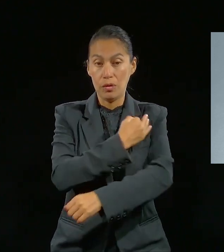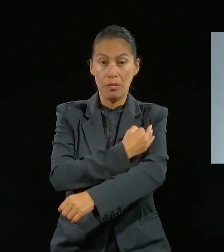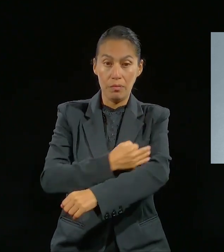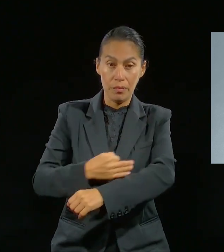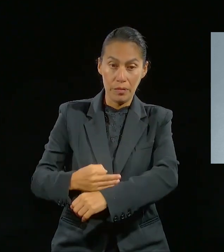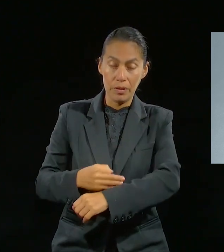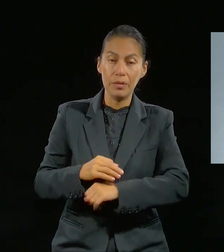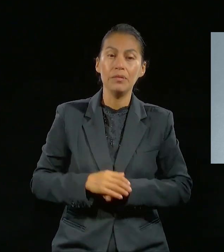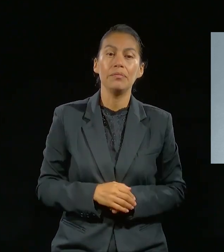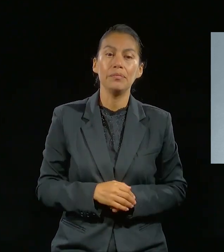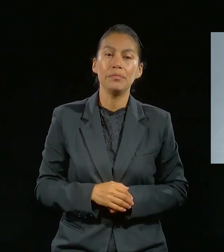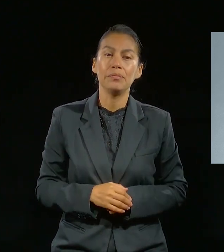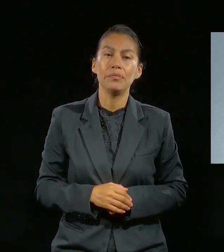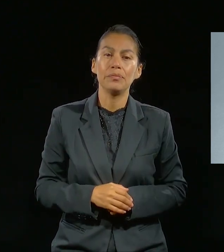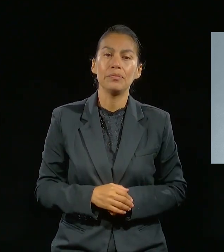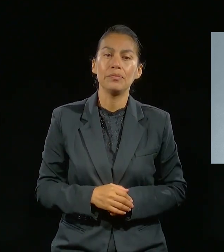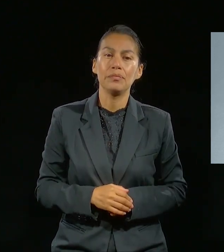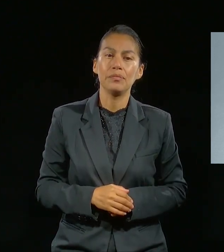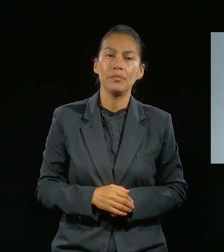con sus hijos.